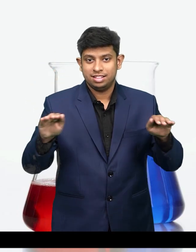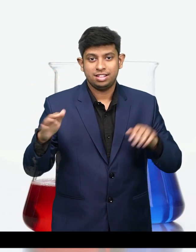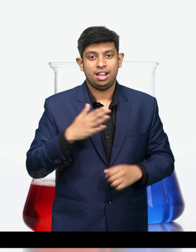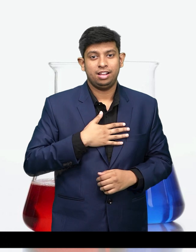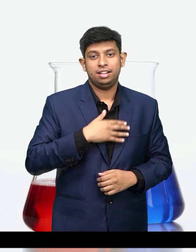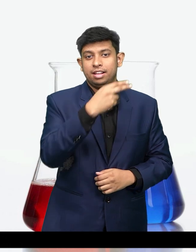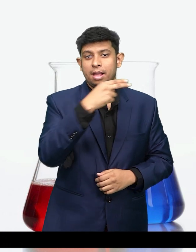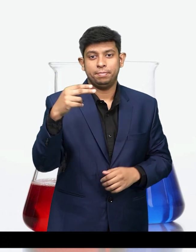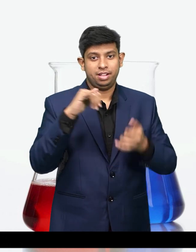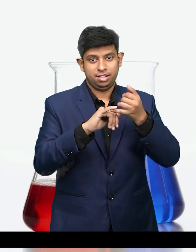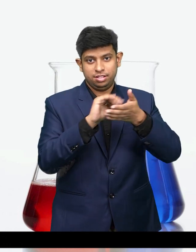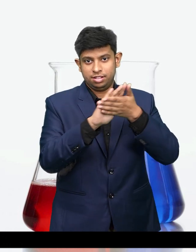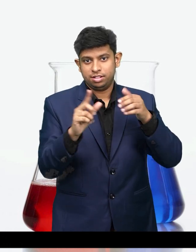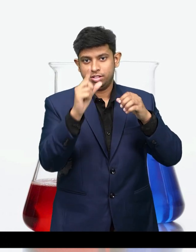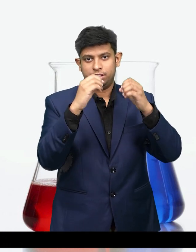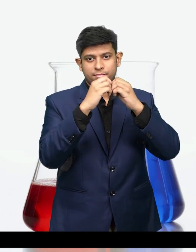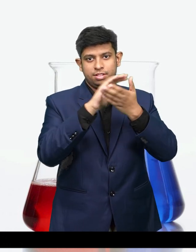నమస్కారం పిల్లలు.